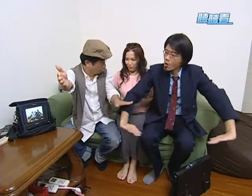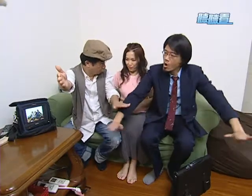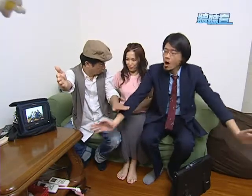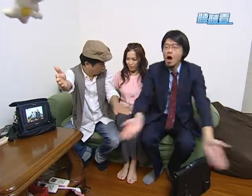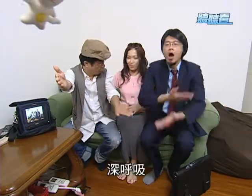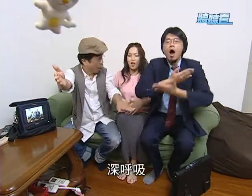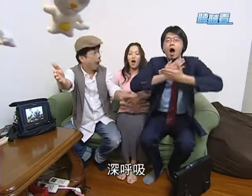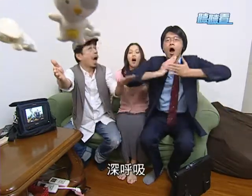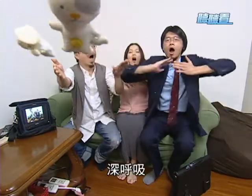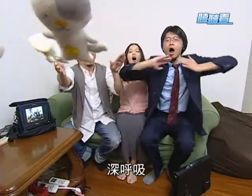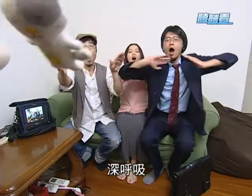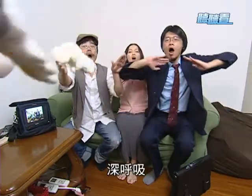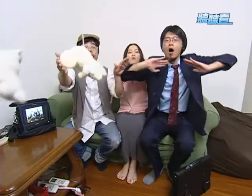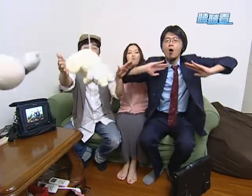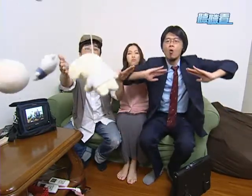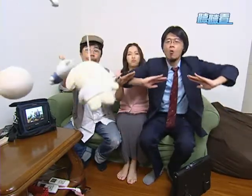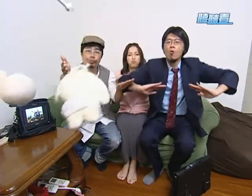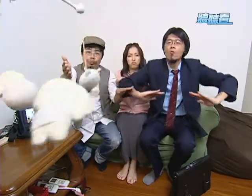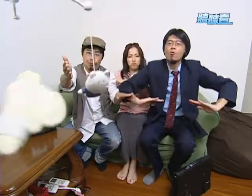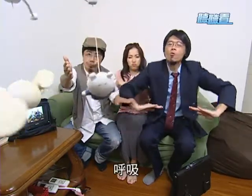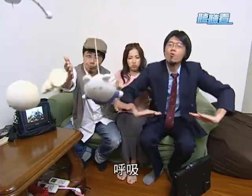哎，深呼吸，哎，呼吸，